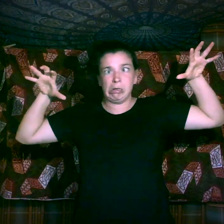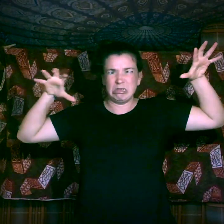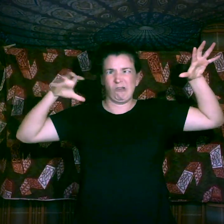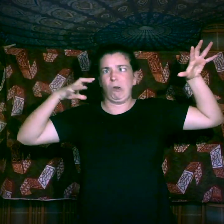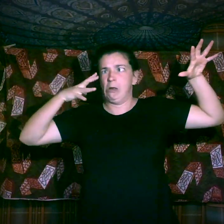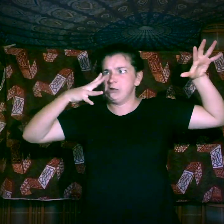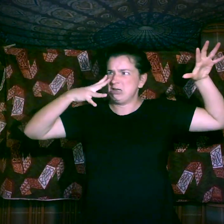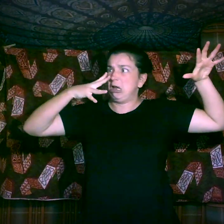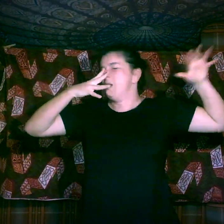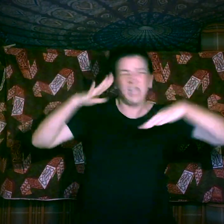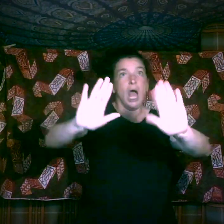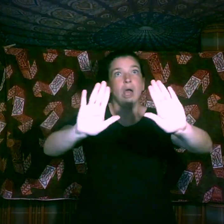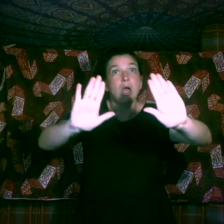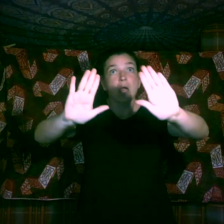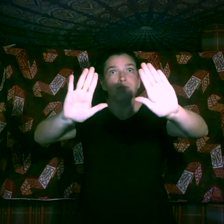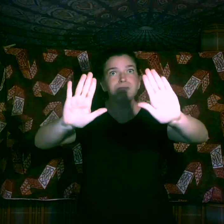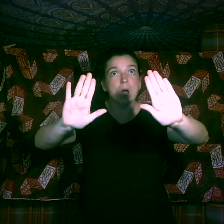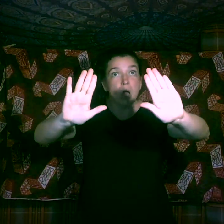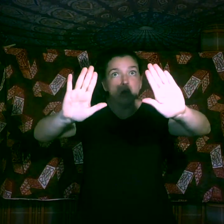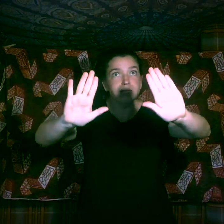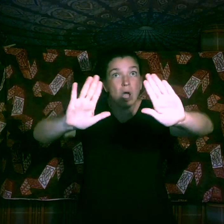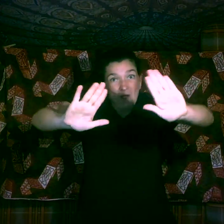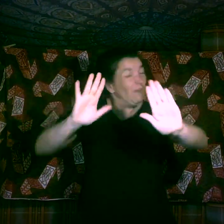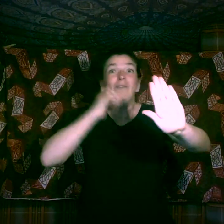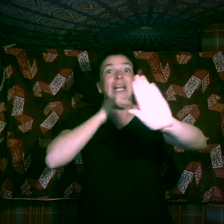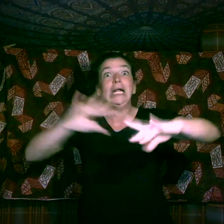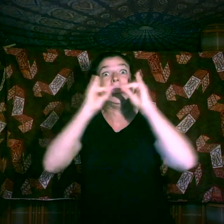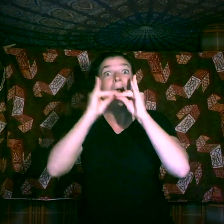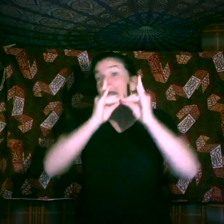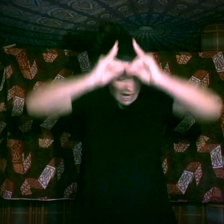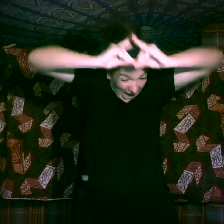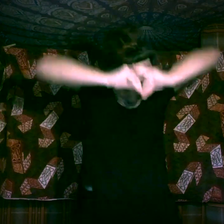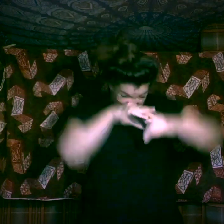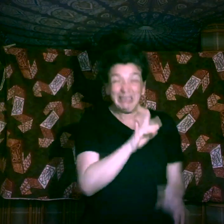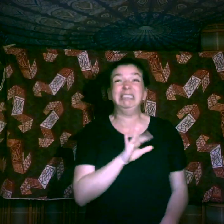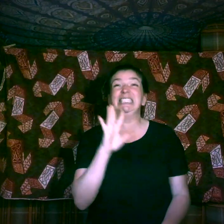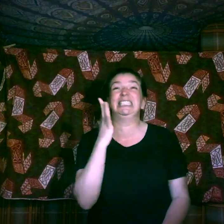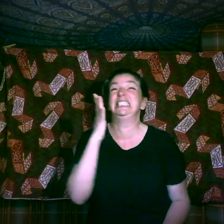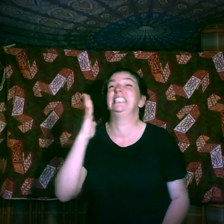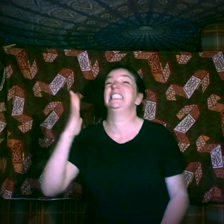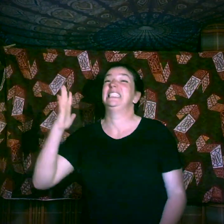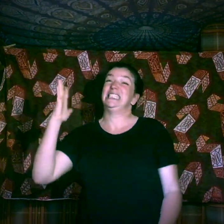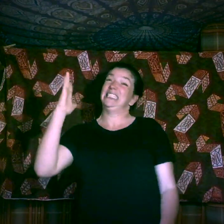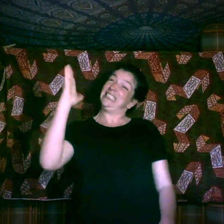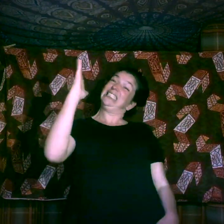Vite, remontons, vite dans la chambre, vite au lit.